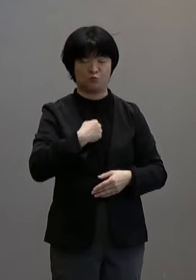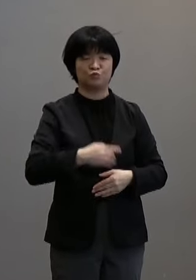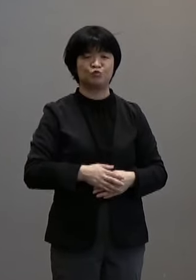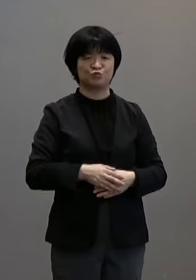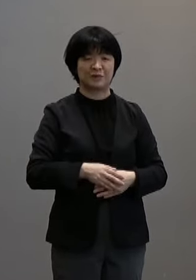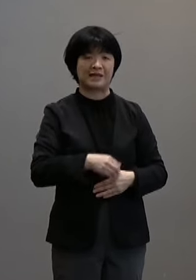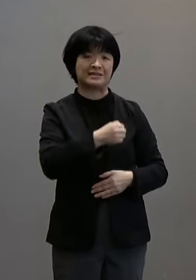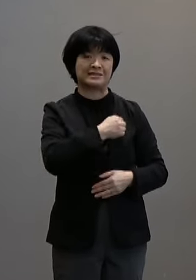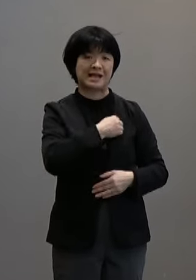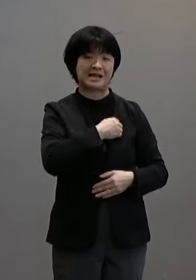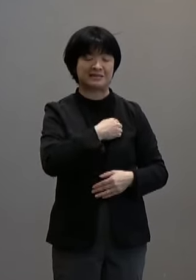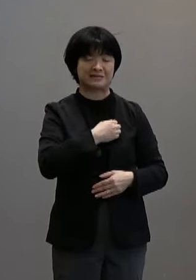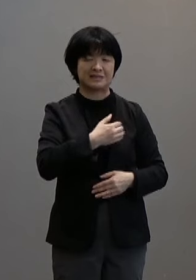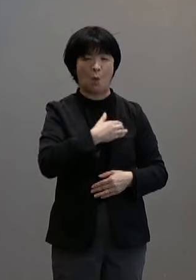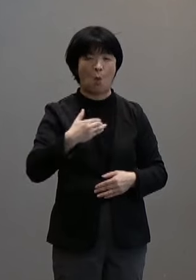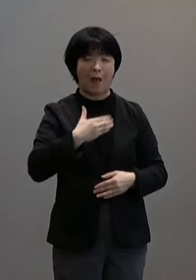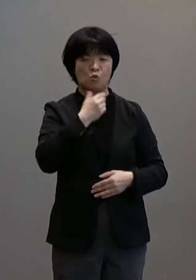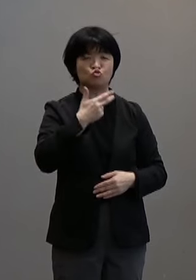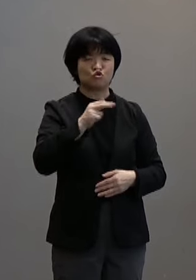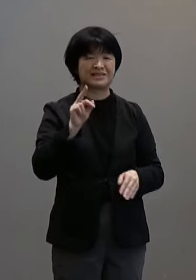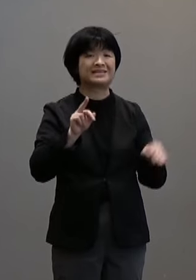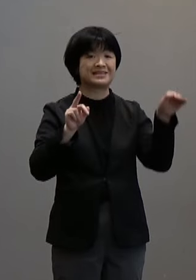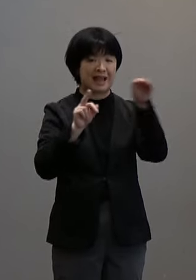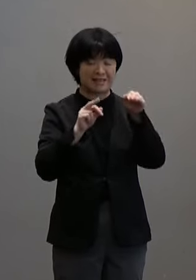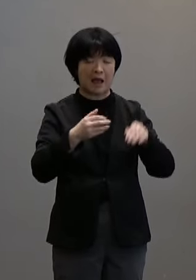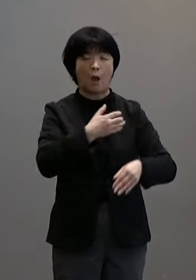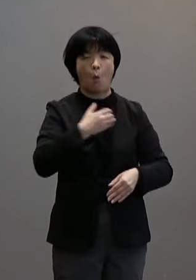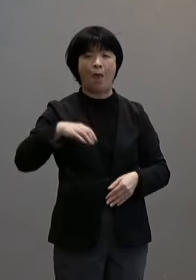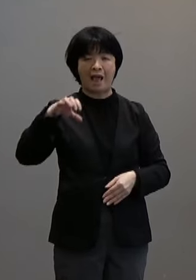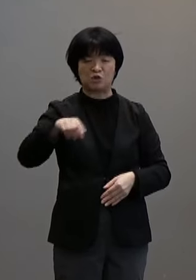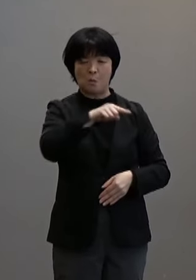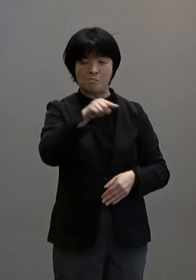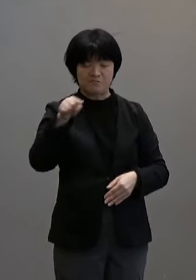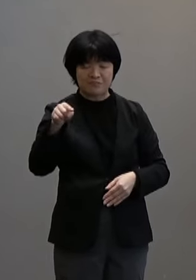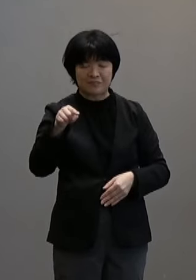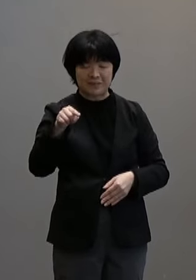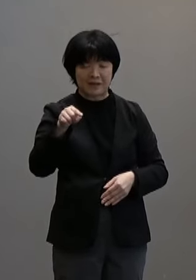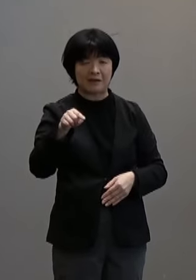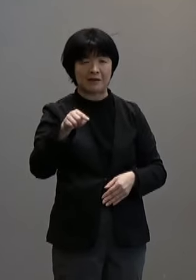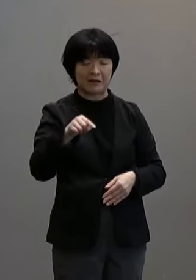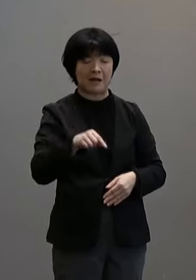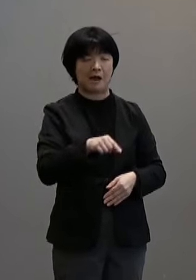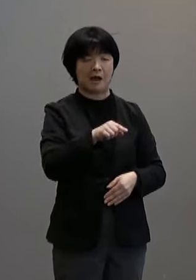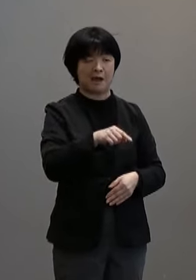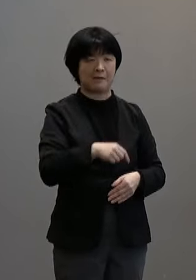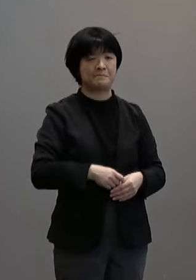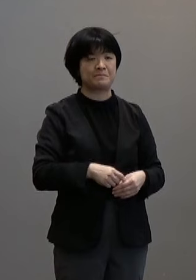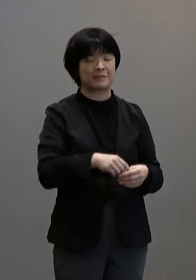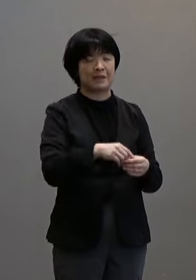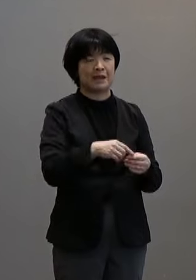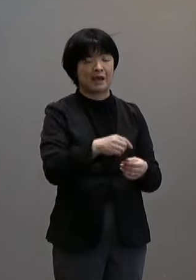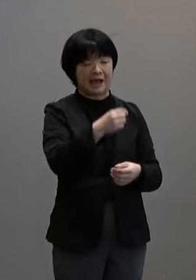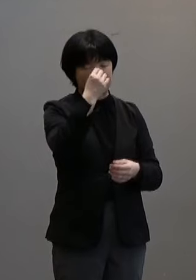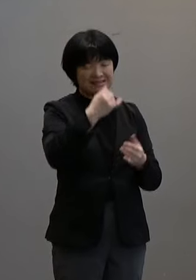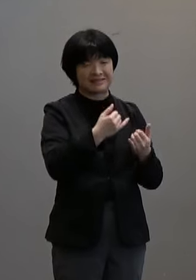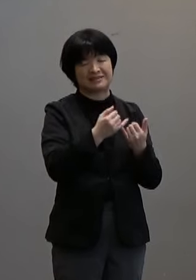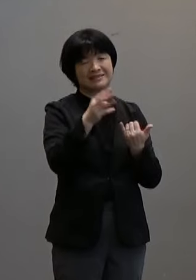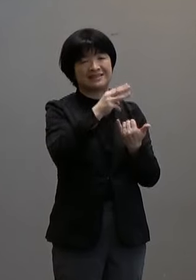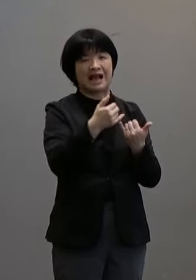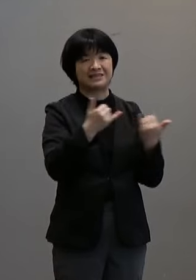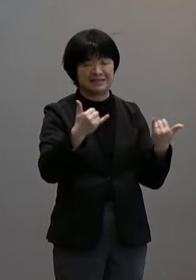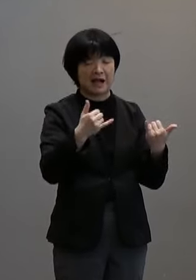精神保健福祉センター、それから保健所、こうしたところがですね、被災者に対するアセスメントをしっかり行った上 で必要に応じてメ